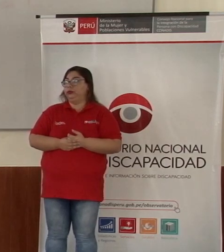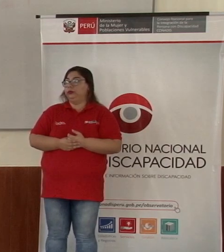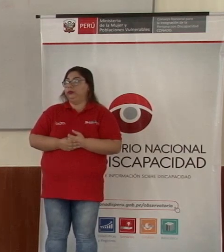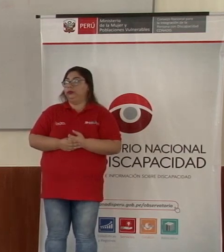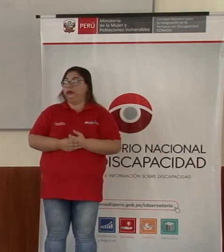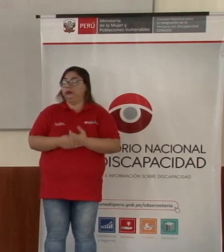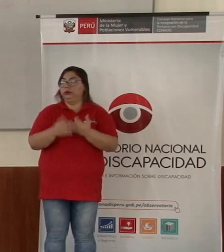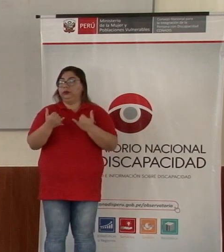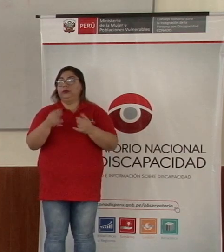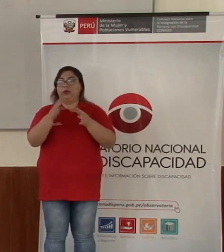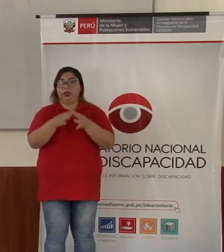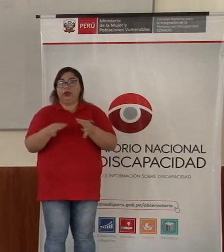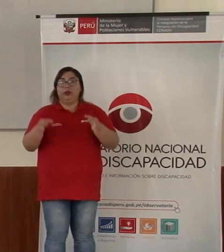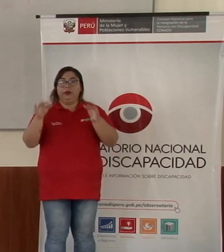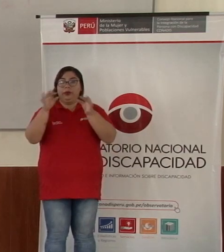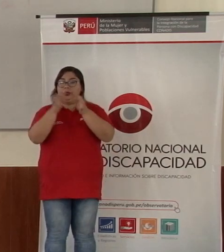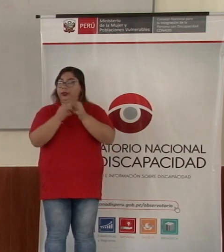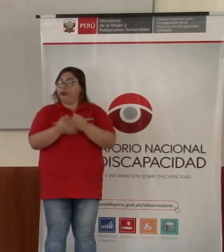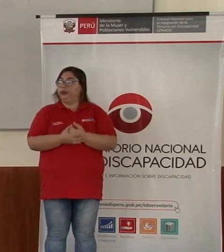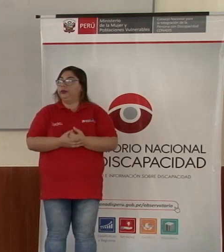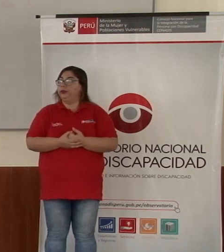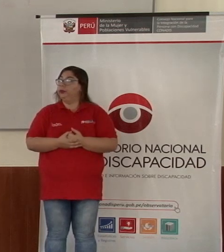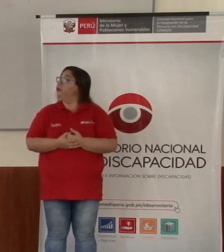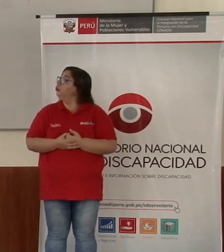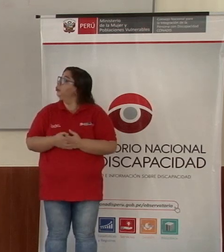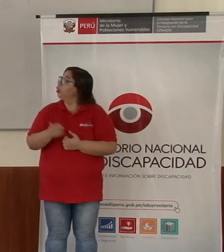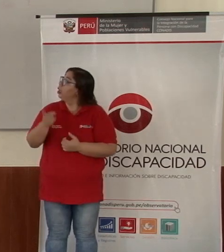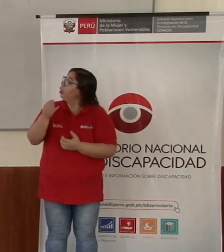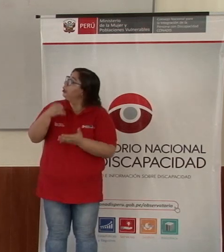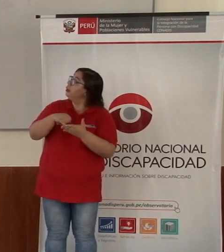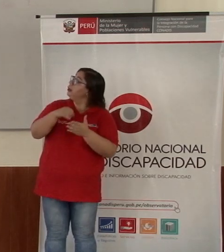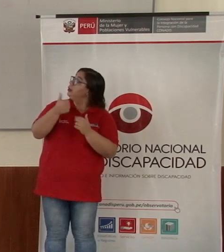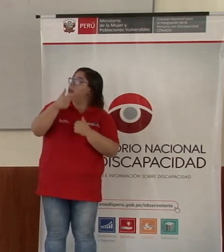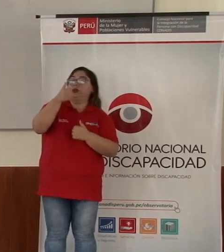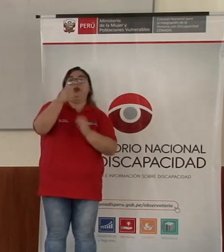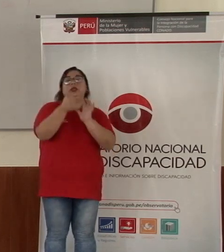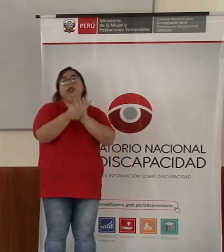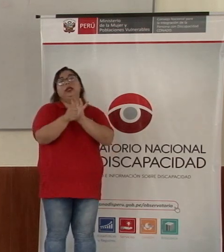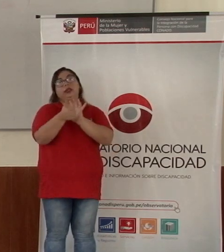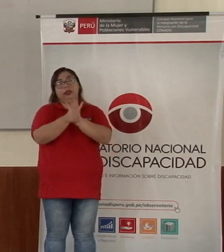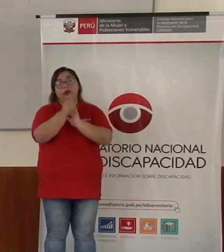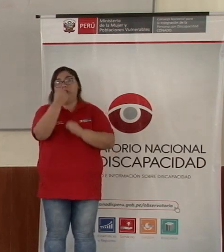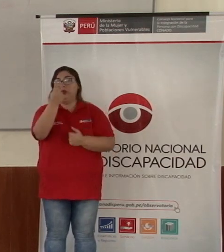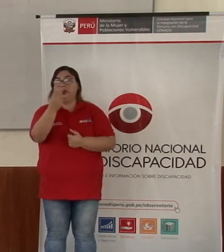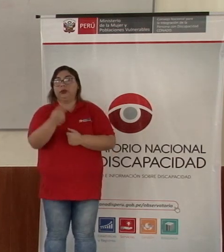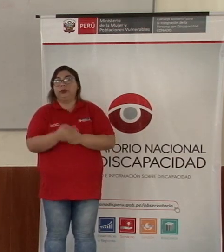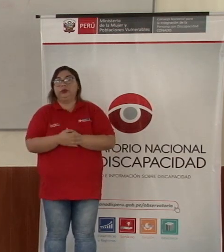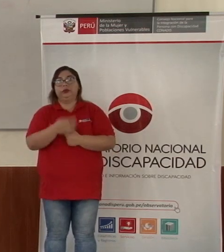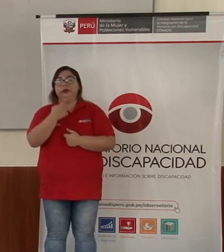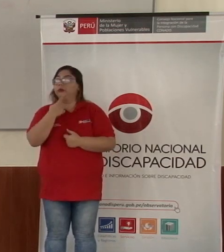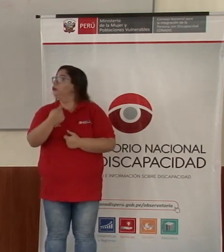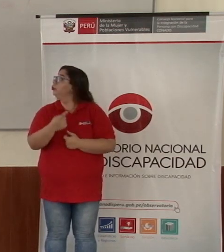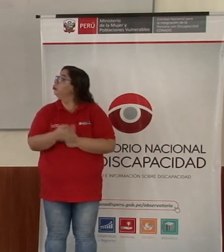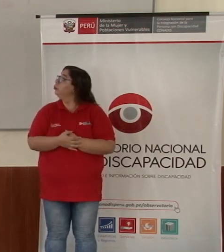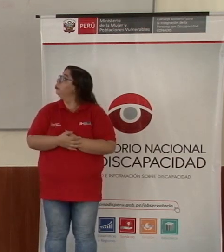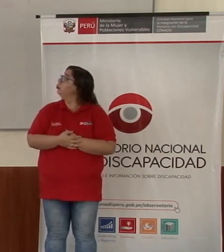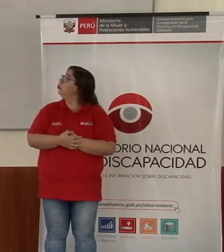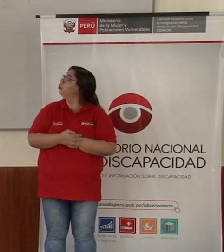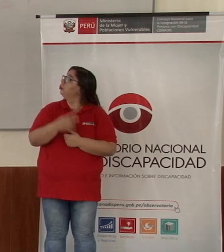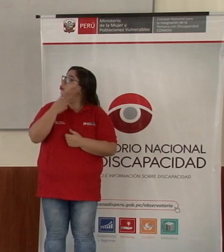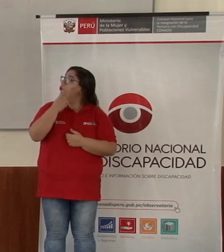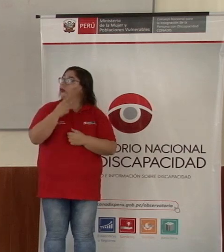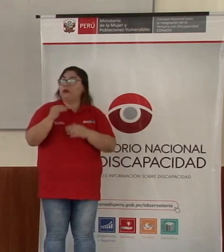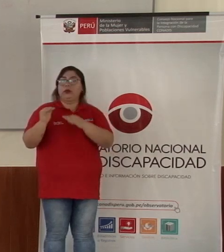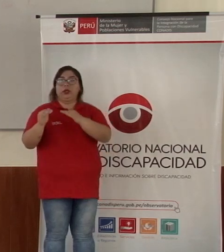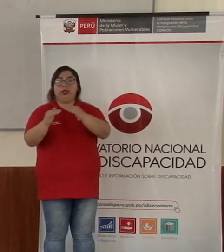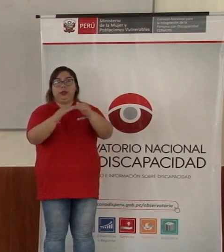Ahora, acá hay algo importante también. El inciso 2 del artículo 2 de la Constitución consagra en principios de igualdad y de derecho a